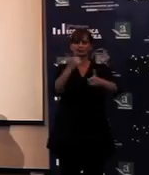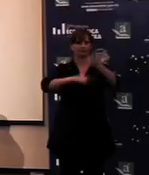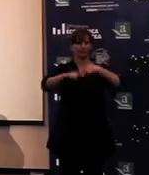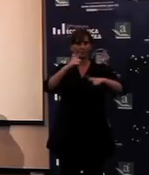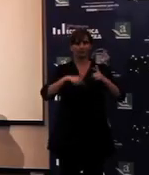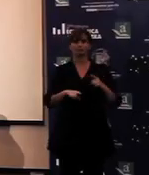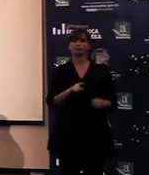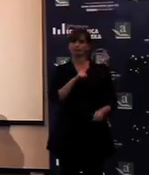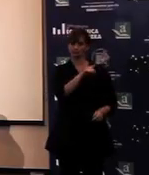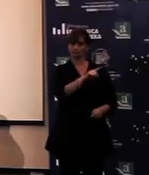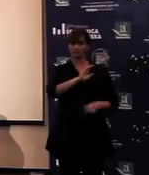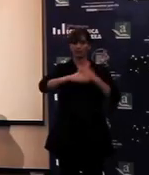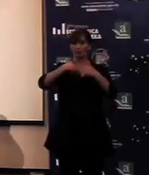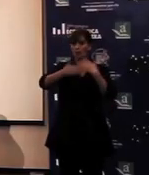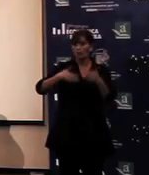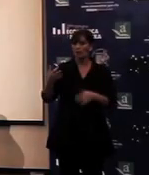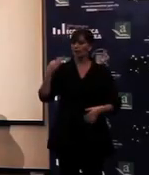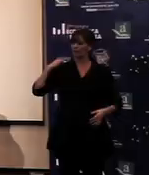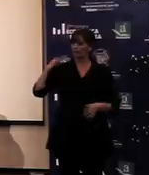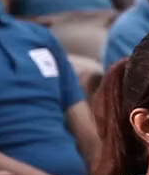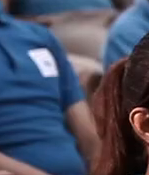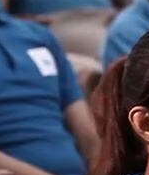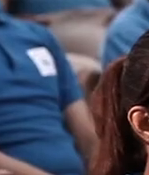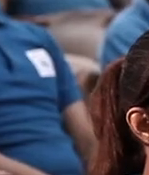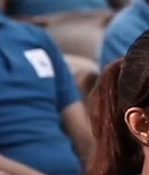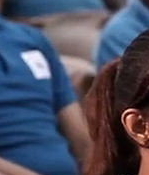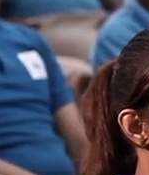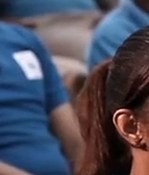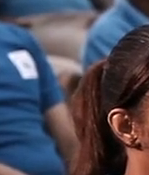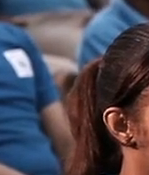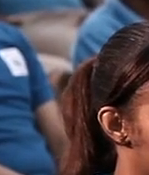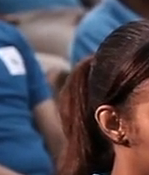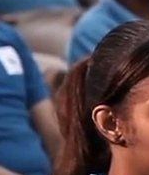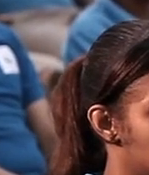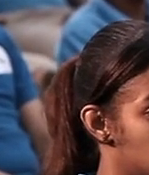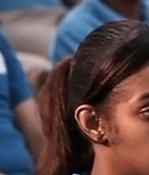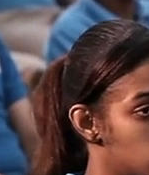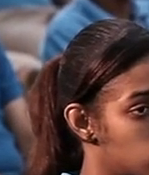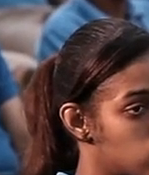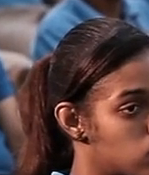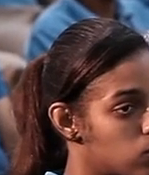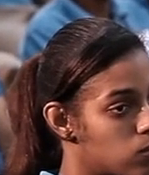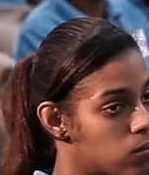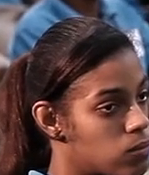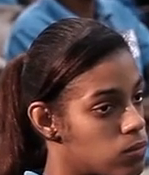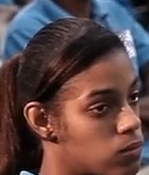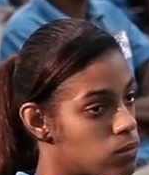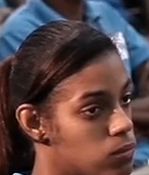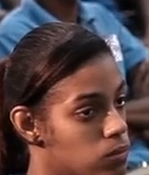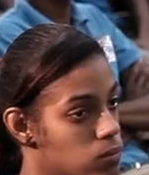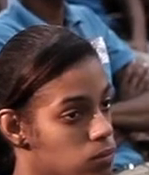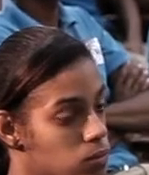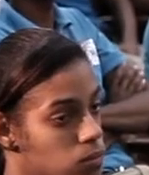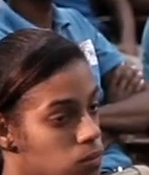Posteriormente, vinieron los franceses en el año 1755, muy importante. Y no vamos a entrar en ese proceso,